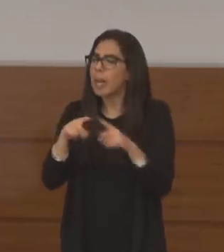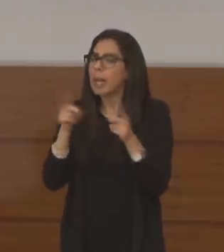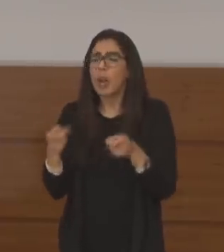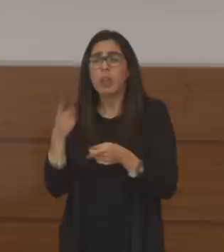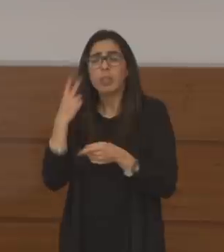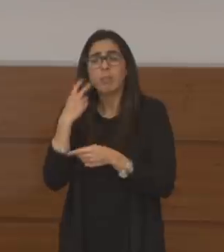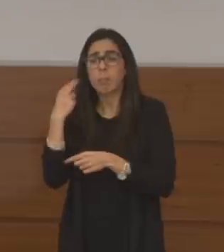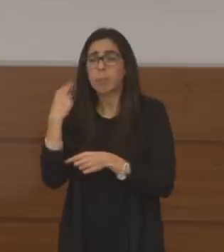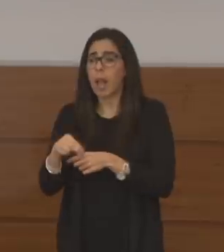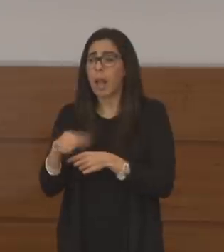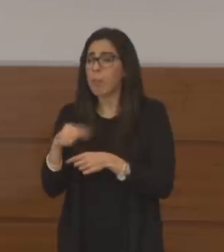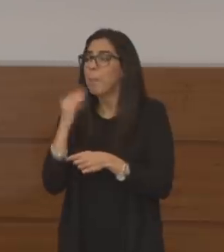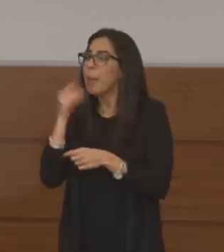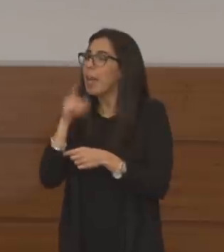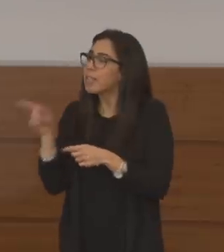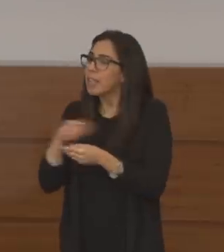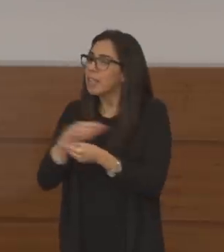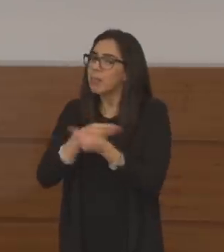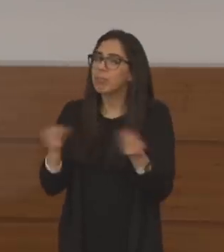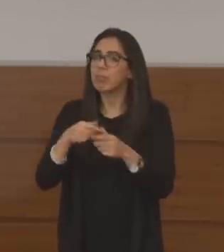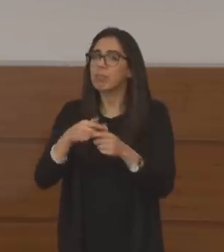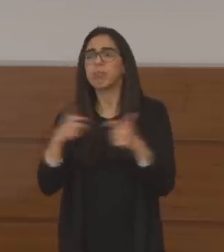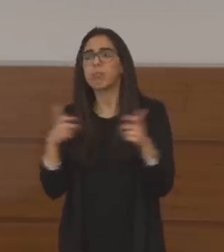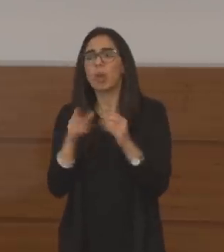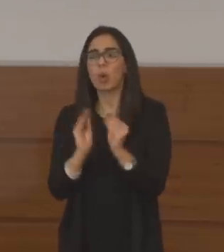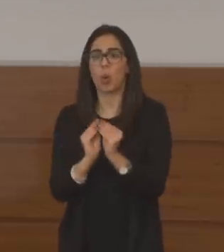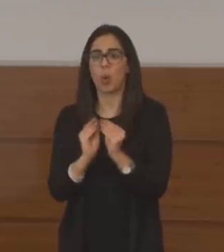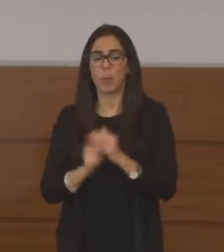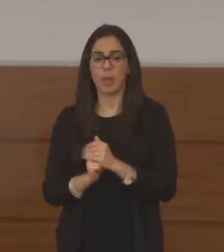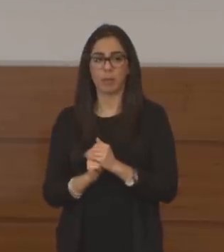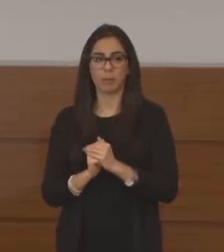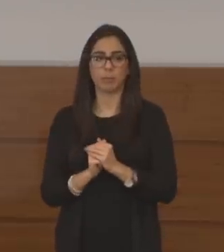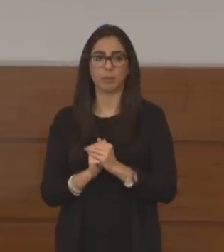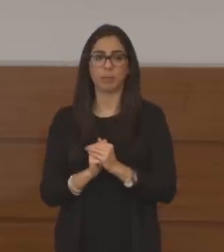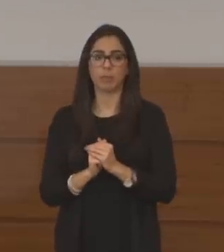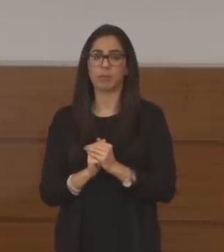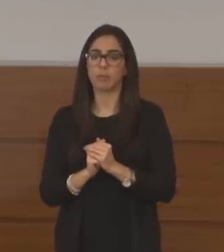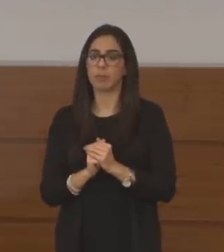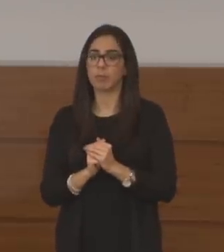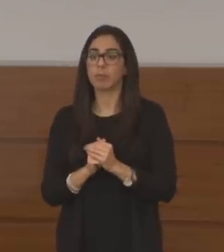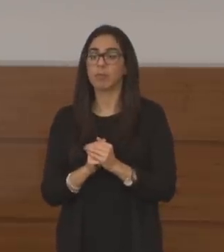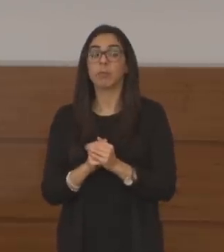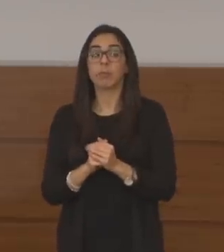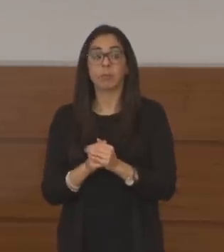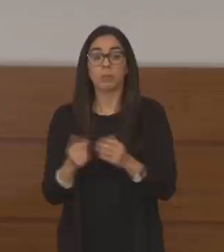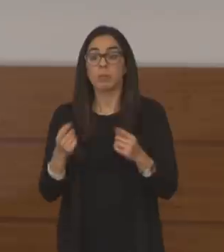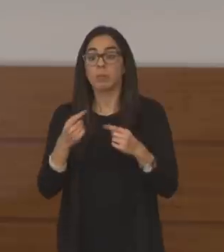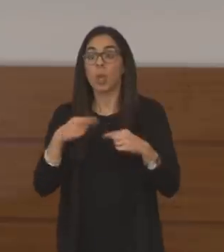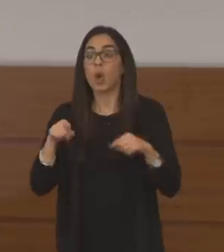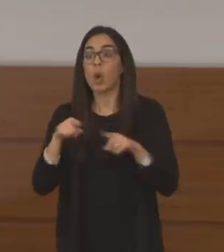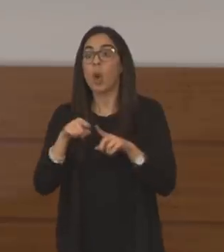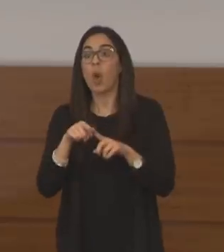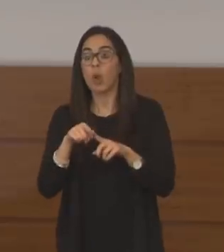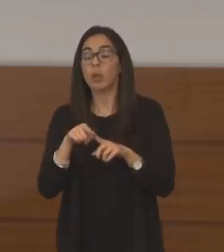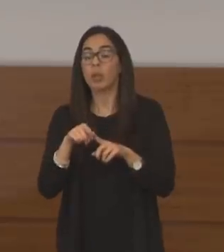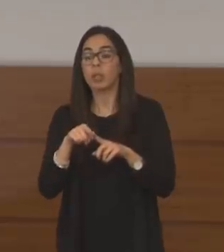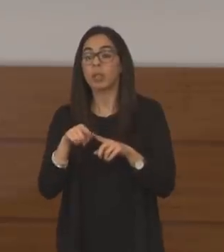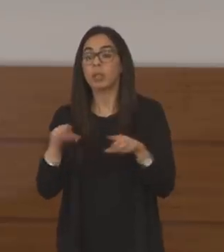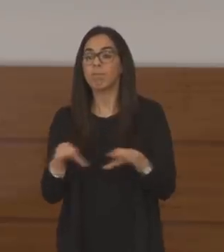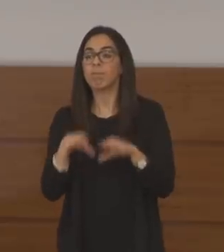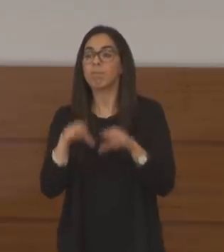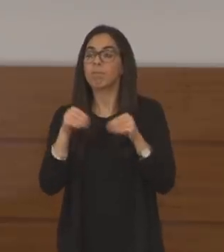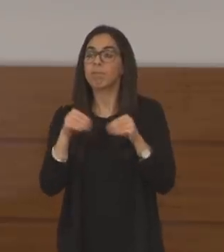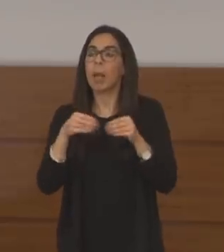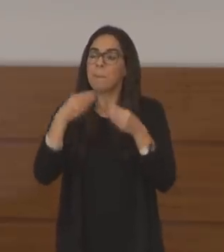in che modo allora noi stiamo acquisendo il